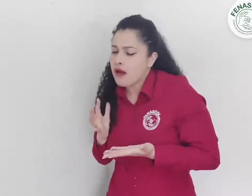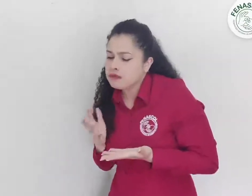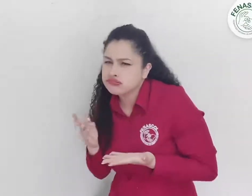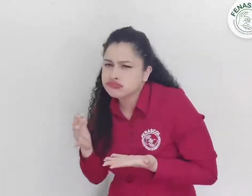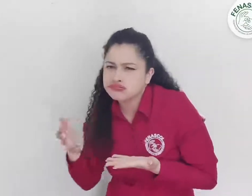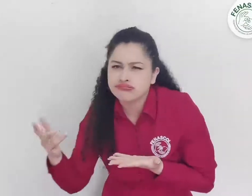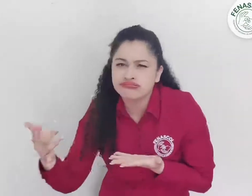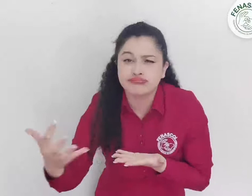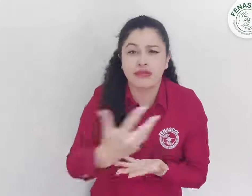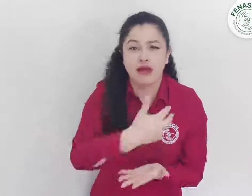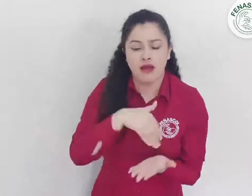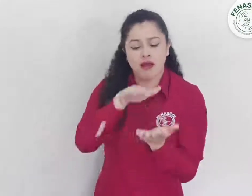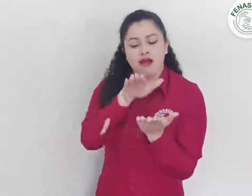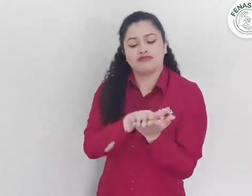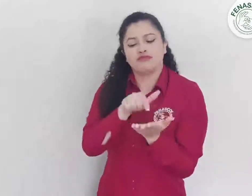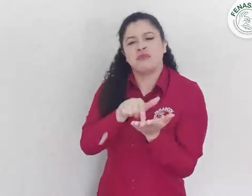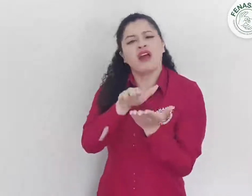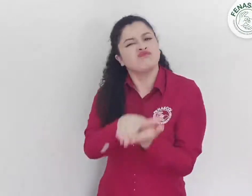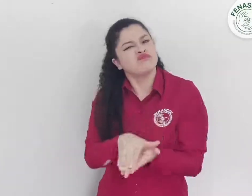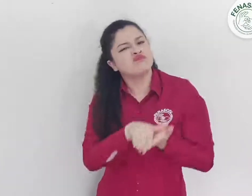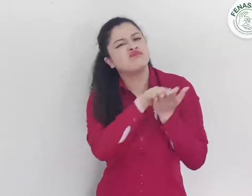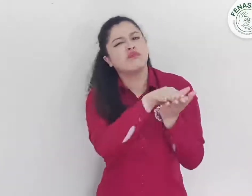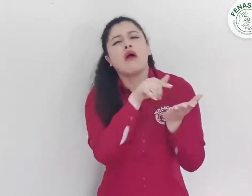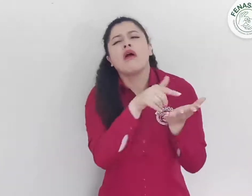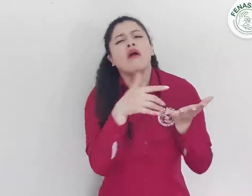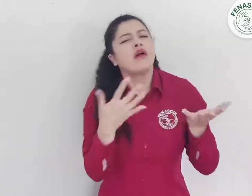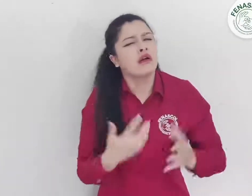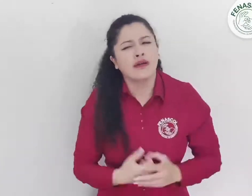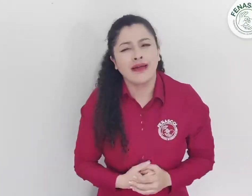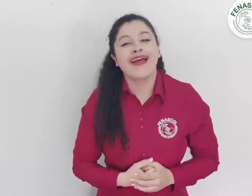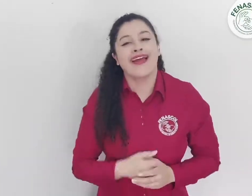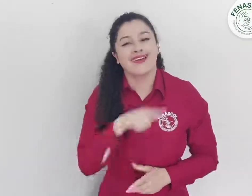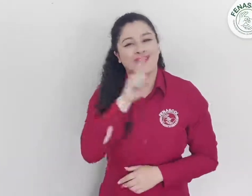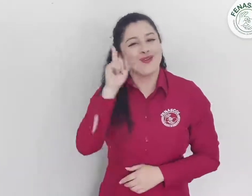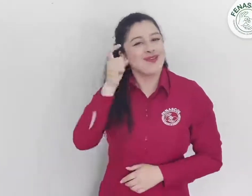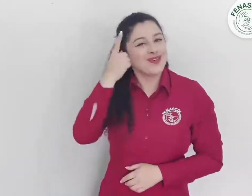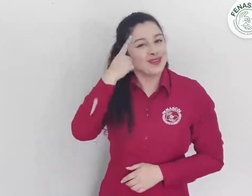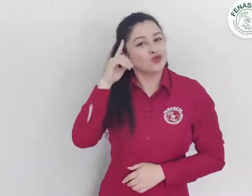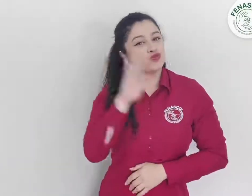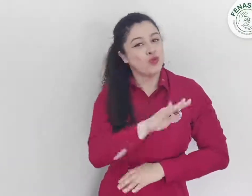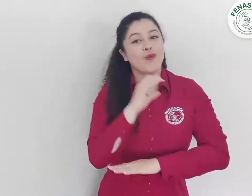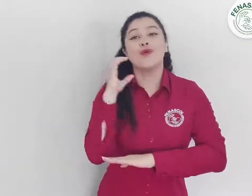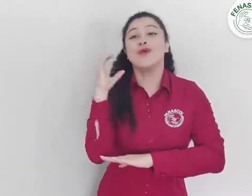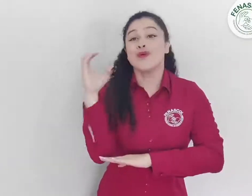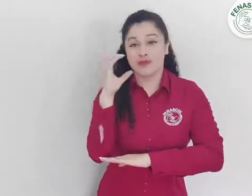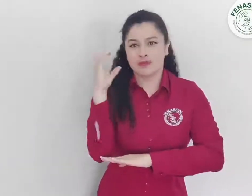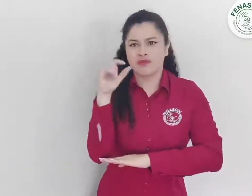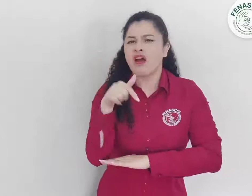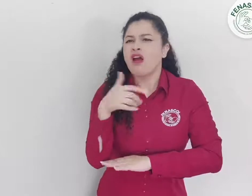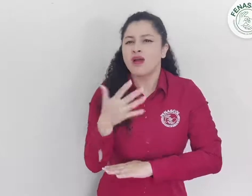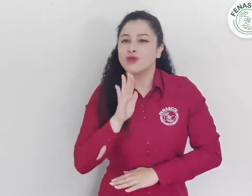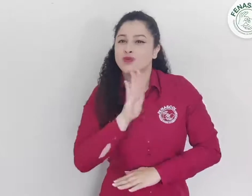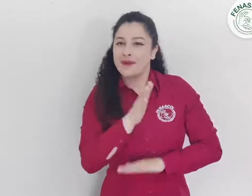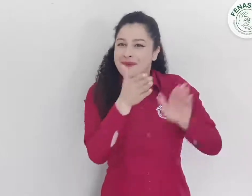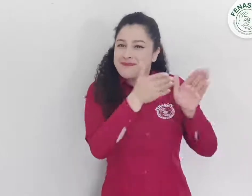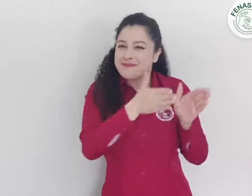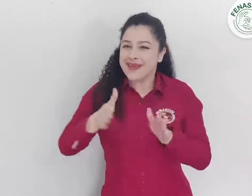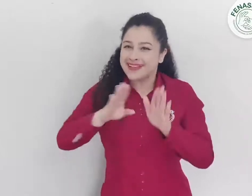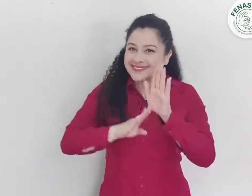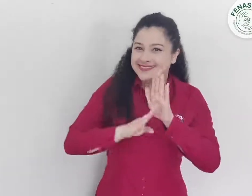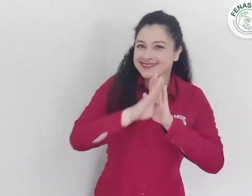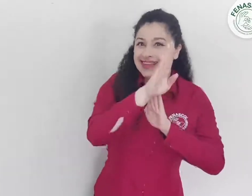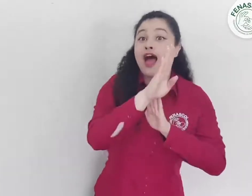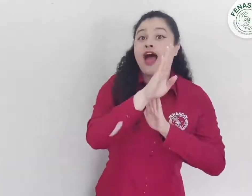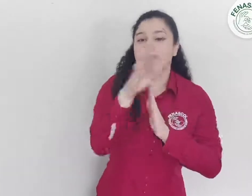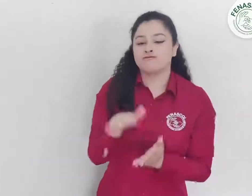al finalizar se hará un manifiesto que se entregará al gobierno nacional para que sea incluido dentro del plan de